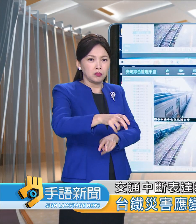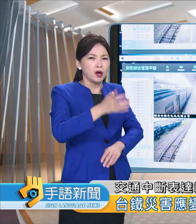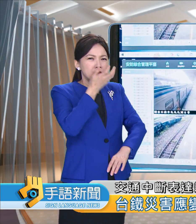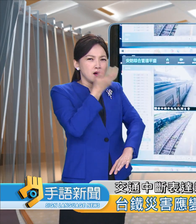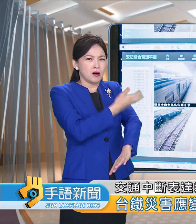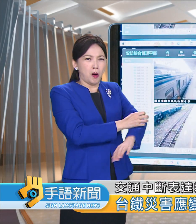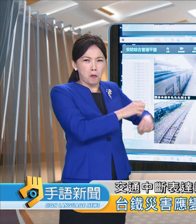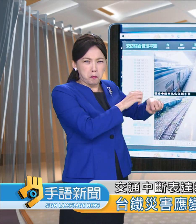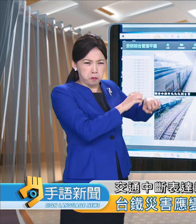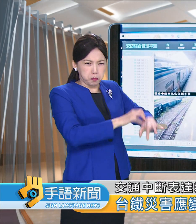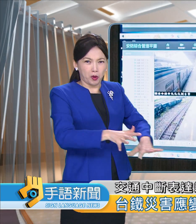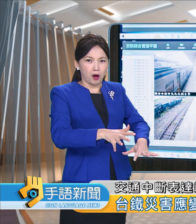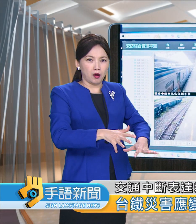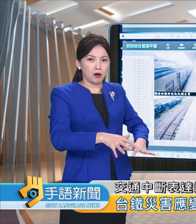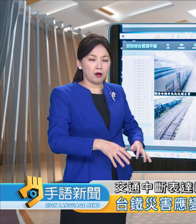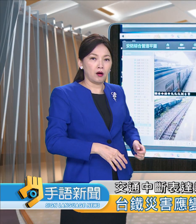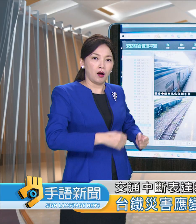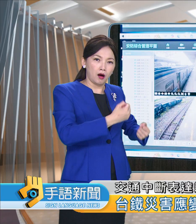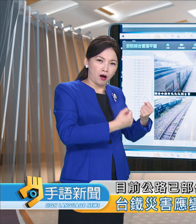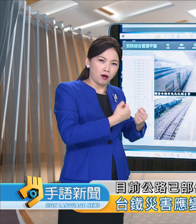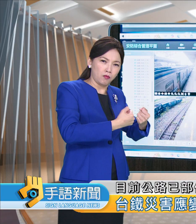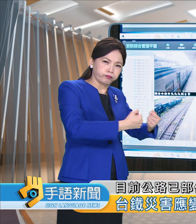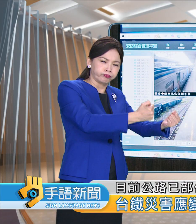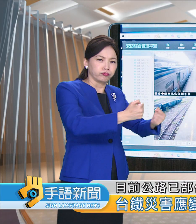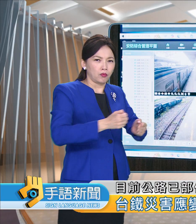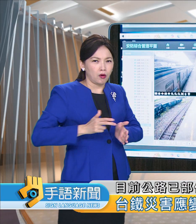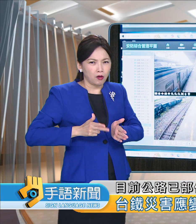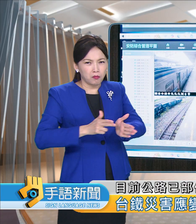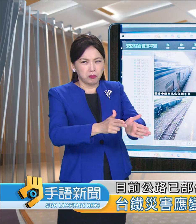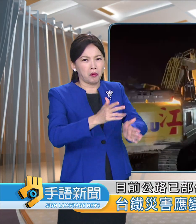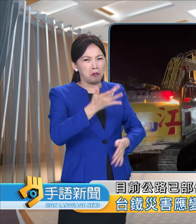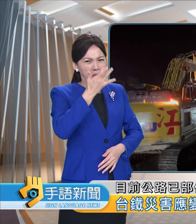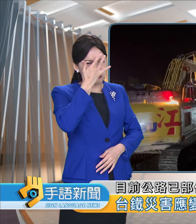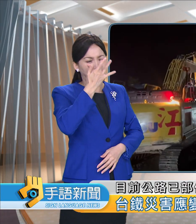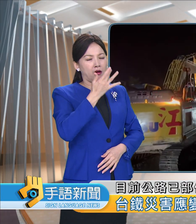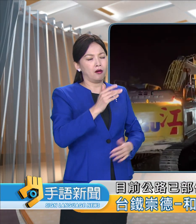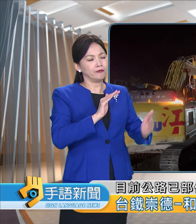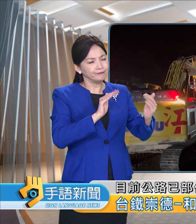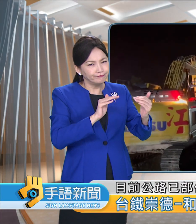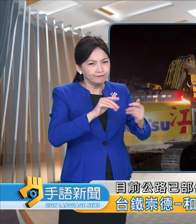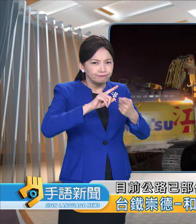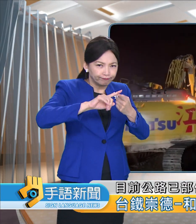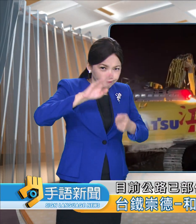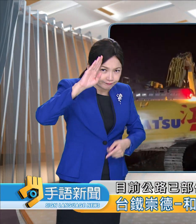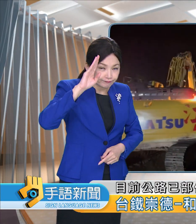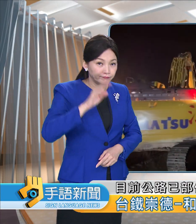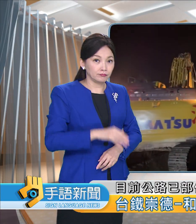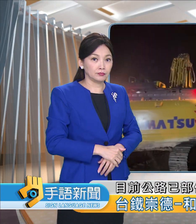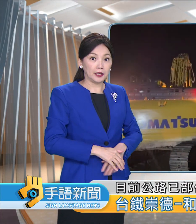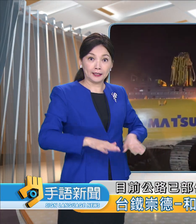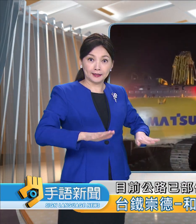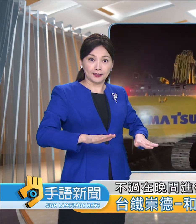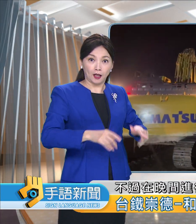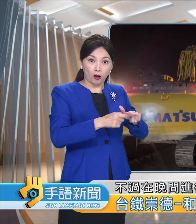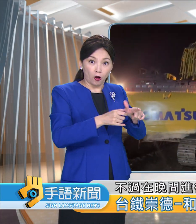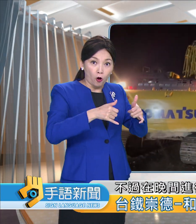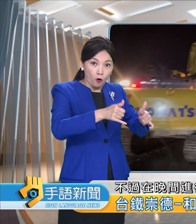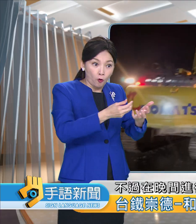意。而目前公路已经有部分抢通，不过在晚